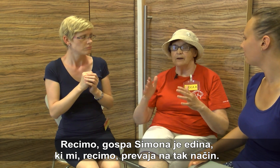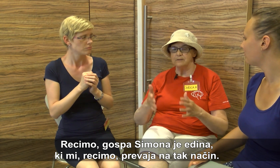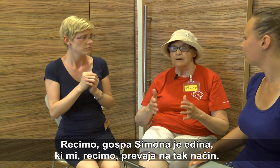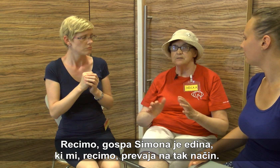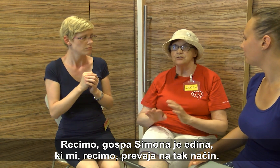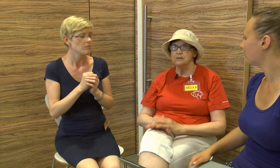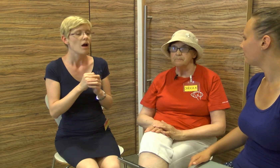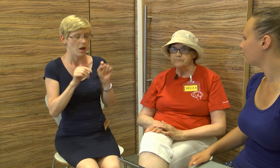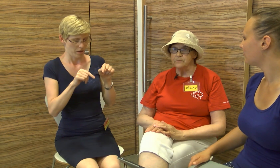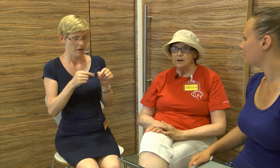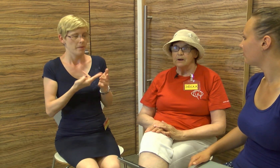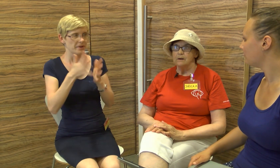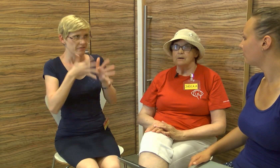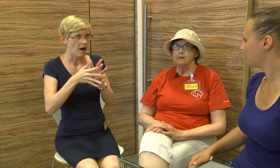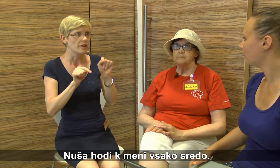prevaja na tak način.